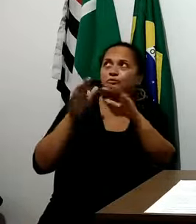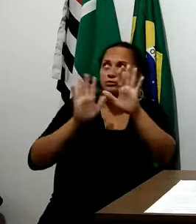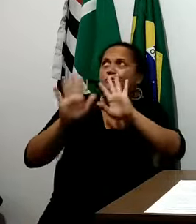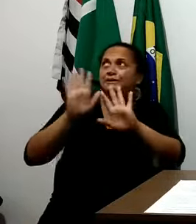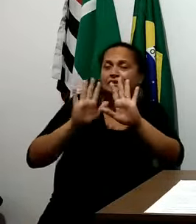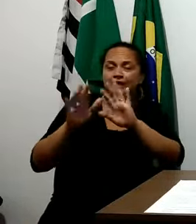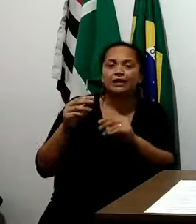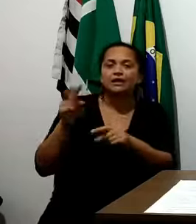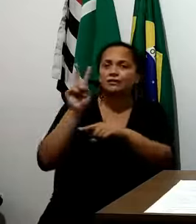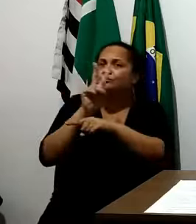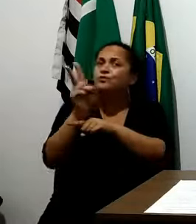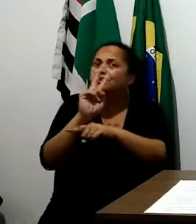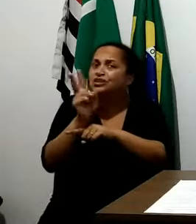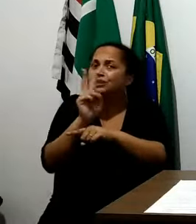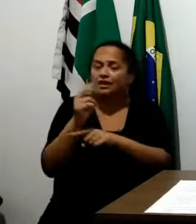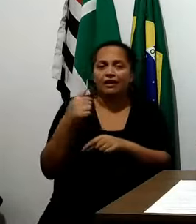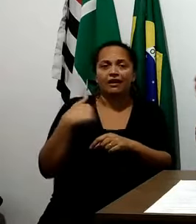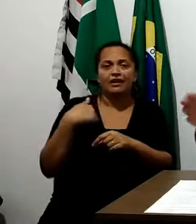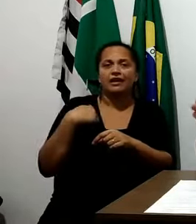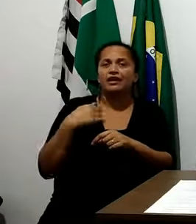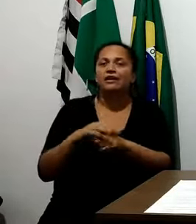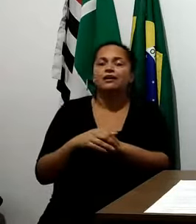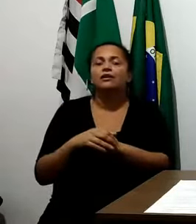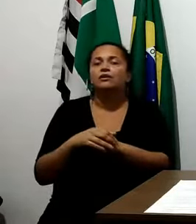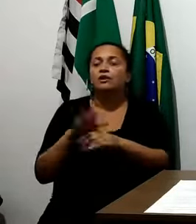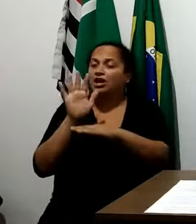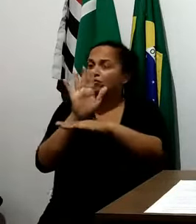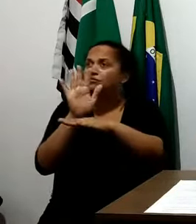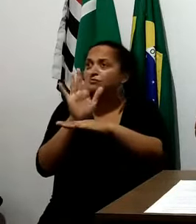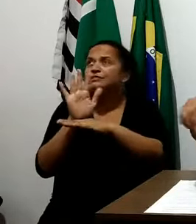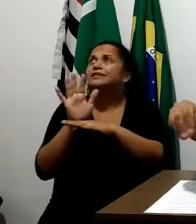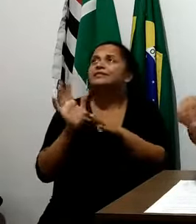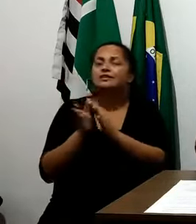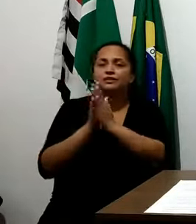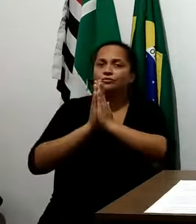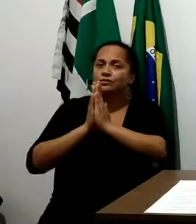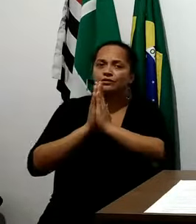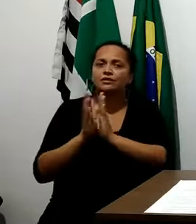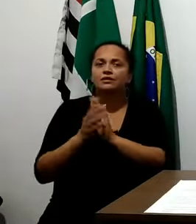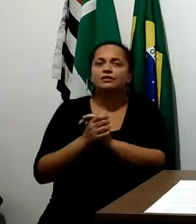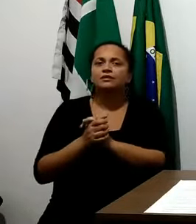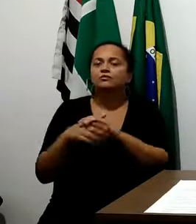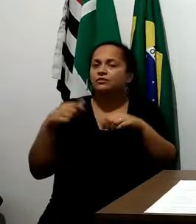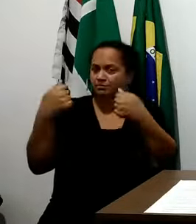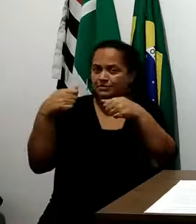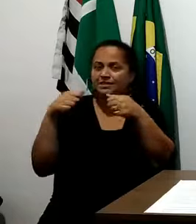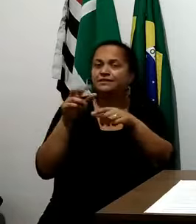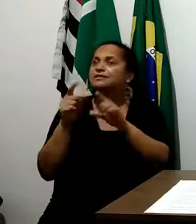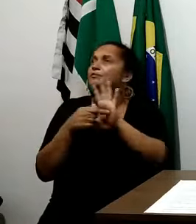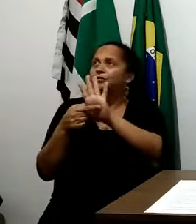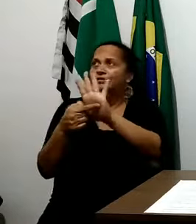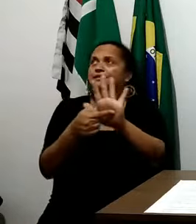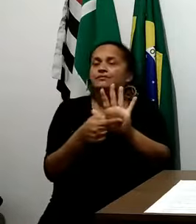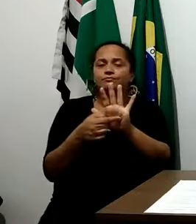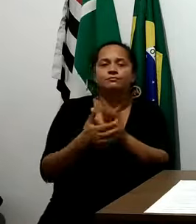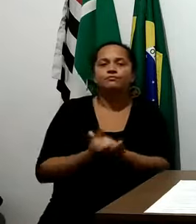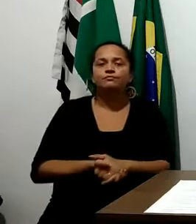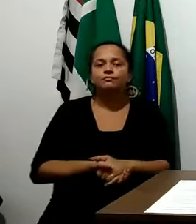vou interceder. Deixa que eu vou sobre esta figueira e vou colocar as coisas necessárias. E